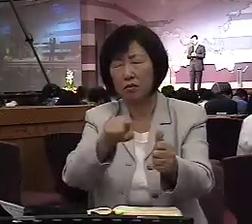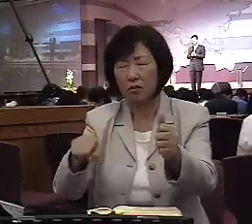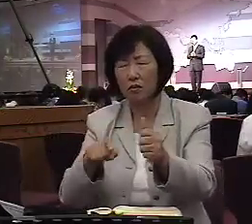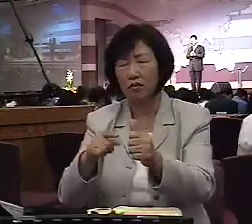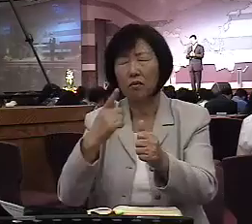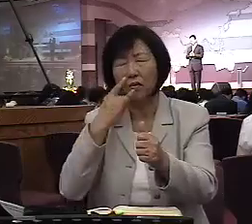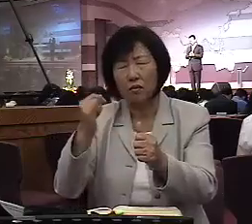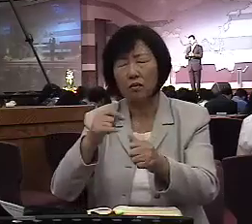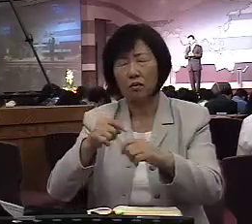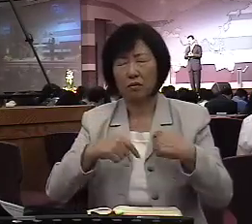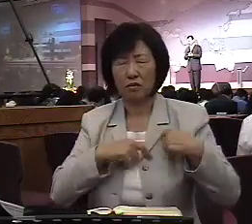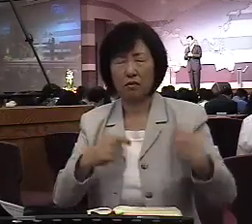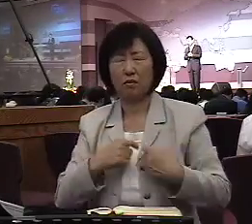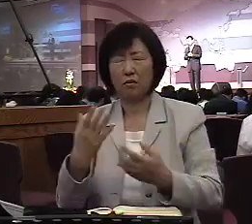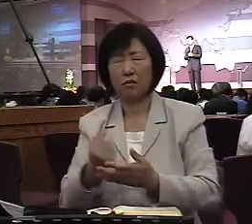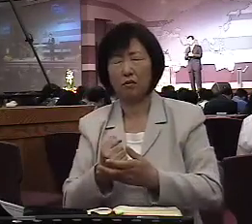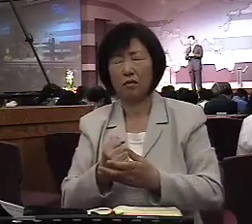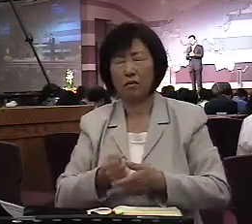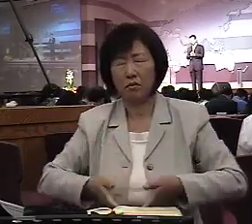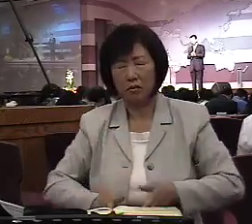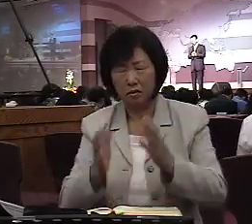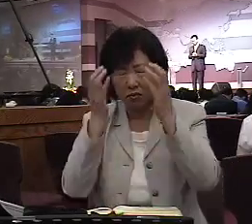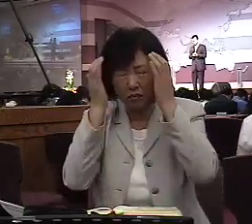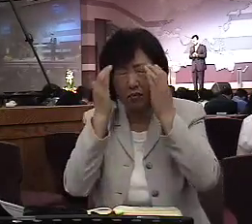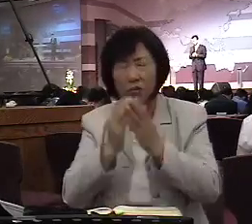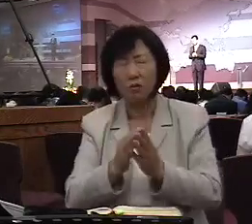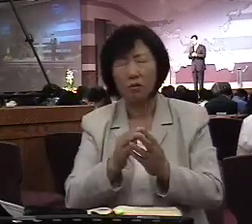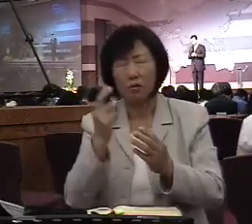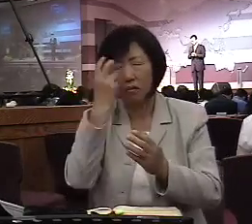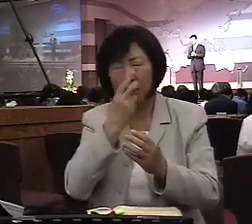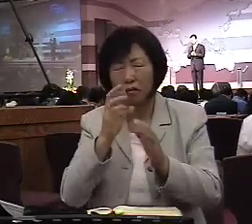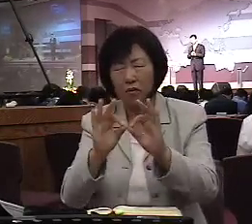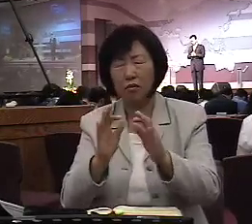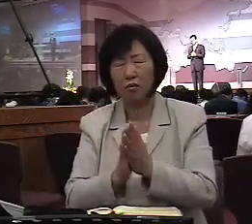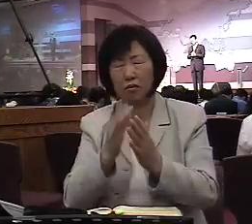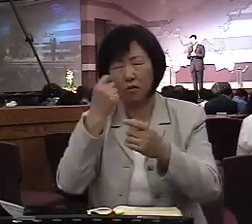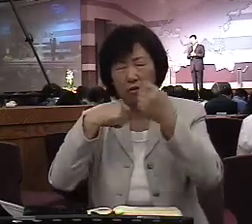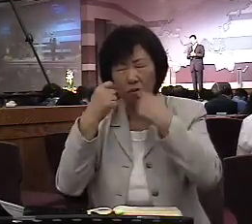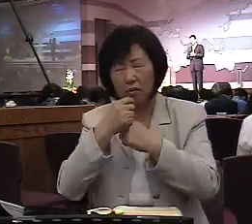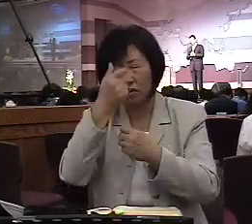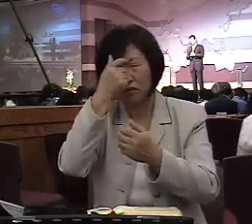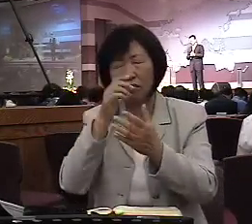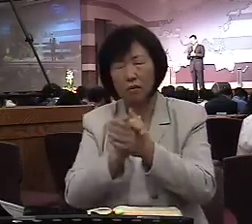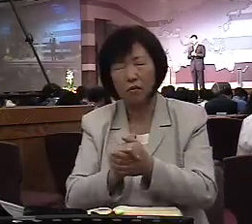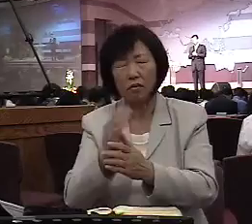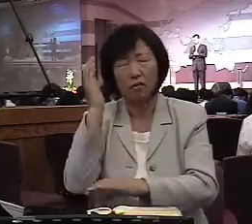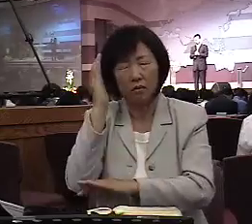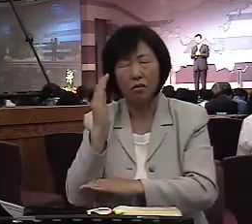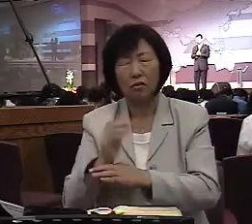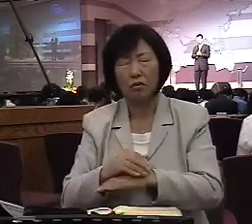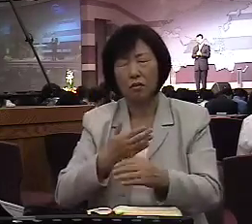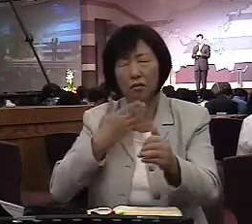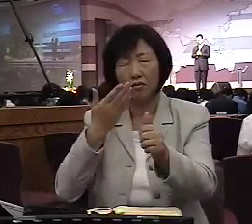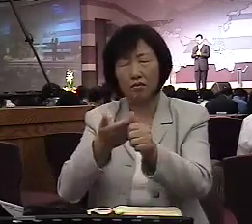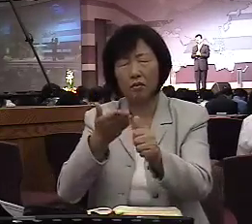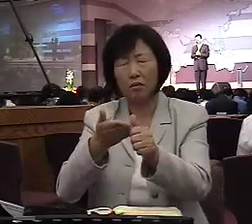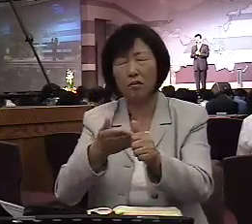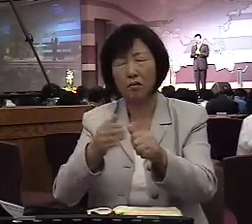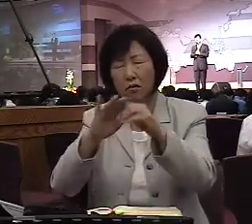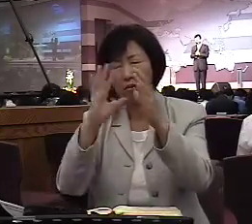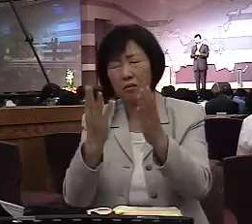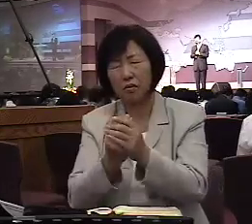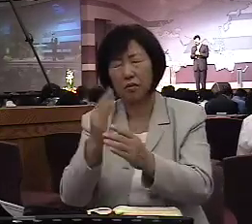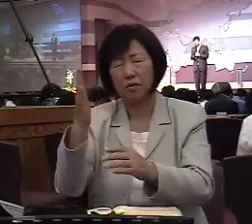어미의 심장을 가지고 해산하는 고통으로 저들을 돌보며 눈물로 기도하며 말씀으로 먹일 수 있는 저희들